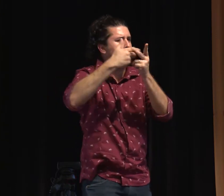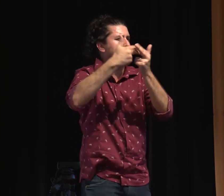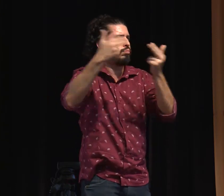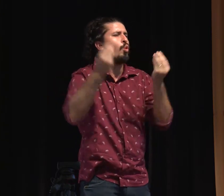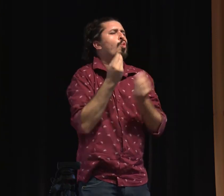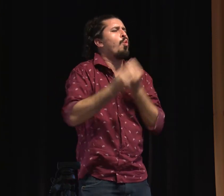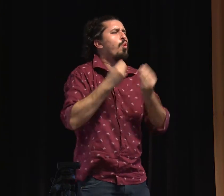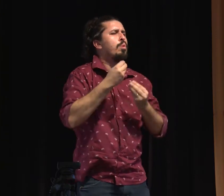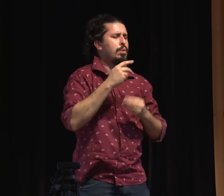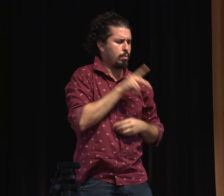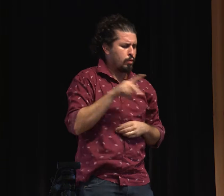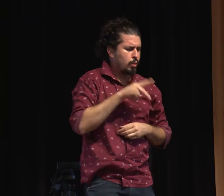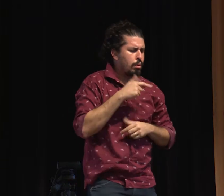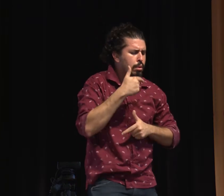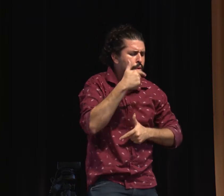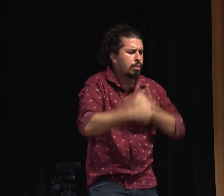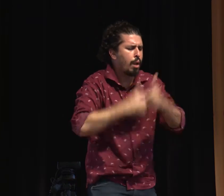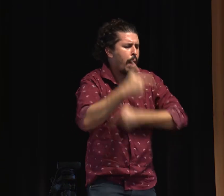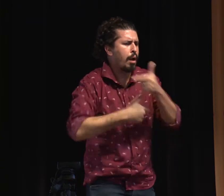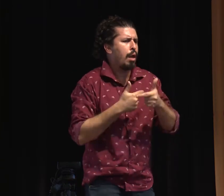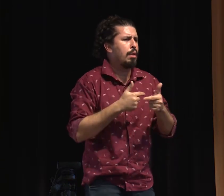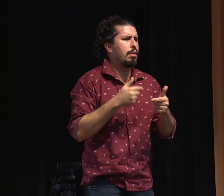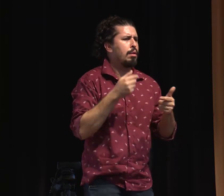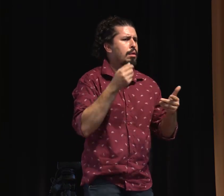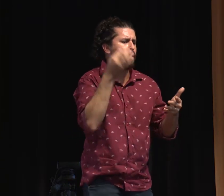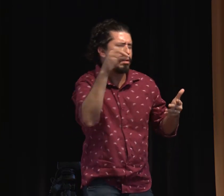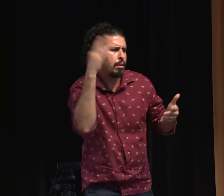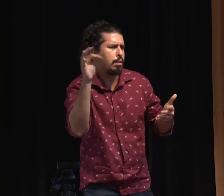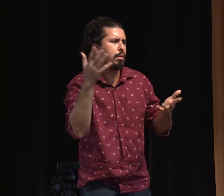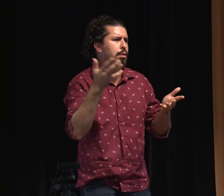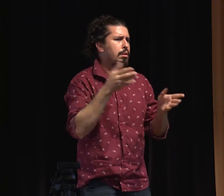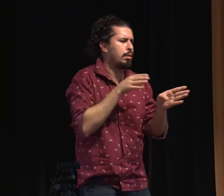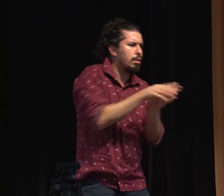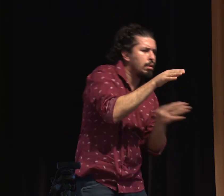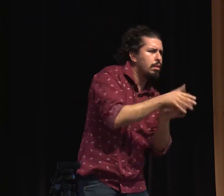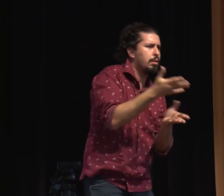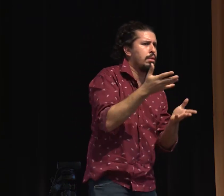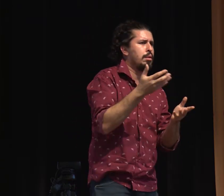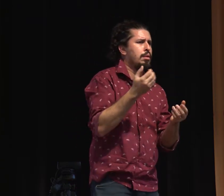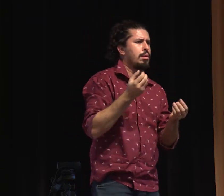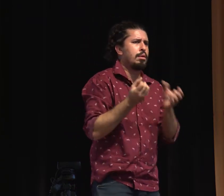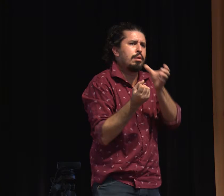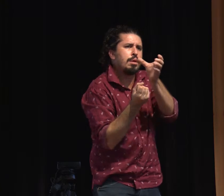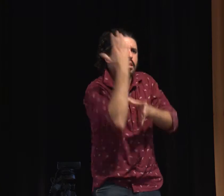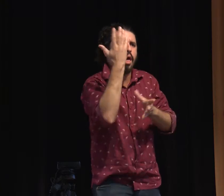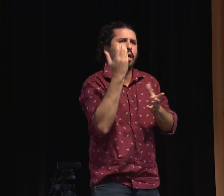tudo feito por videoaulas. Então, você vem que o trabalho é outro. Assim, como vai orientar, como você